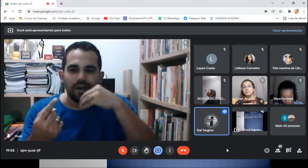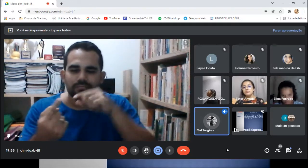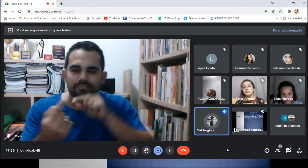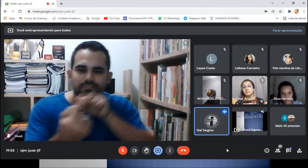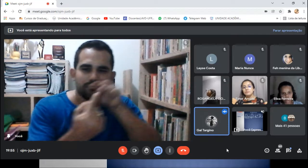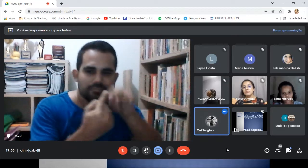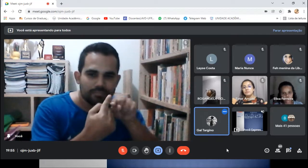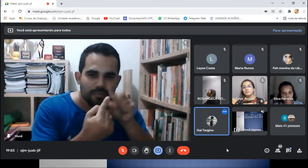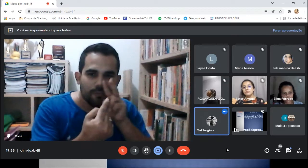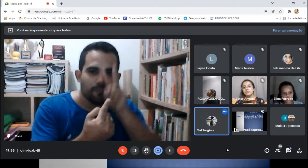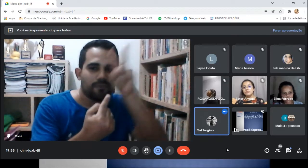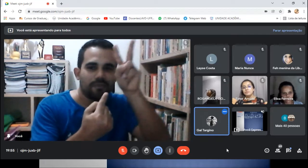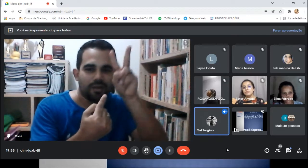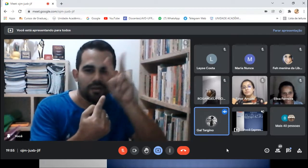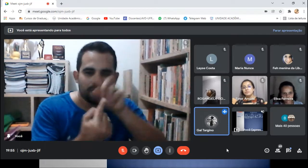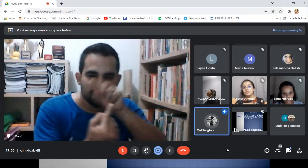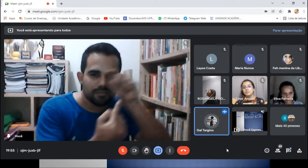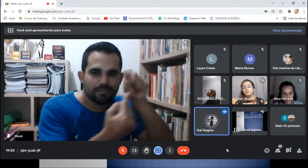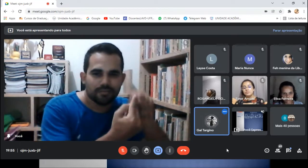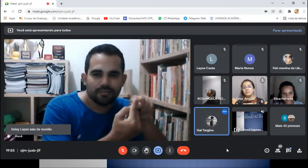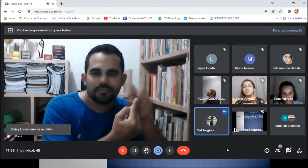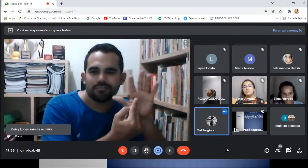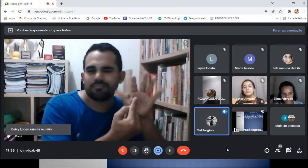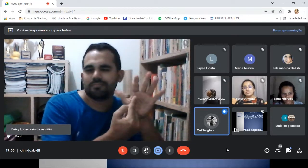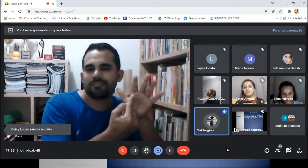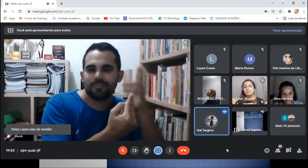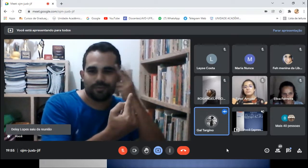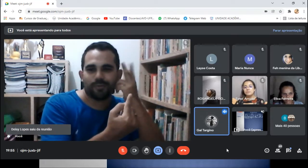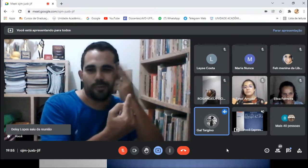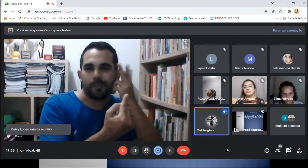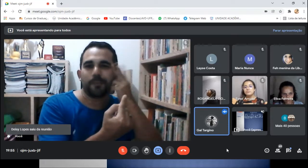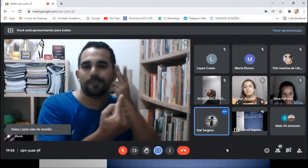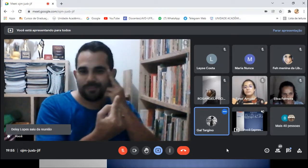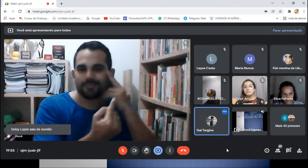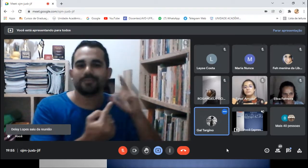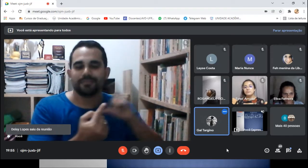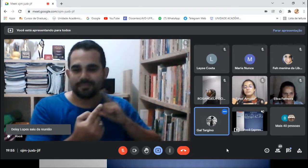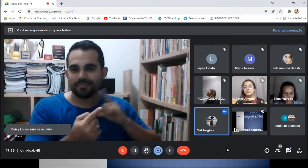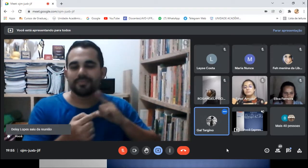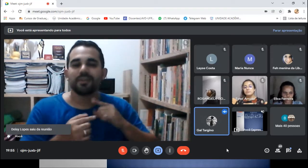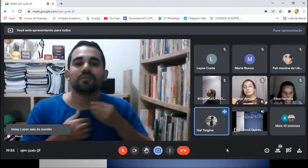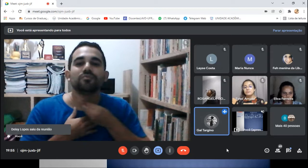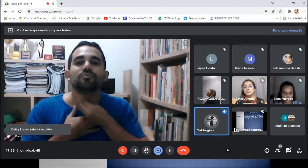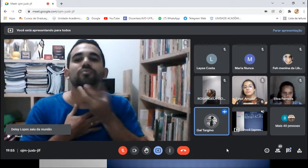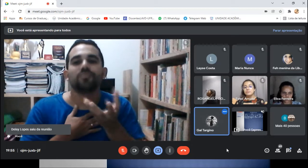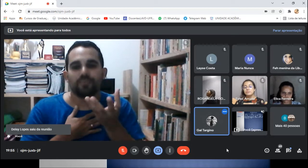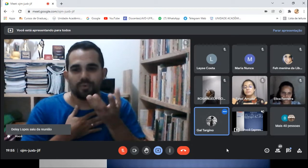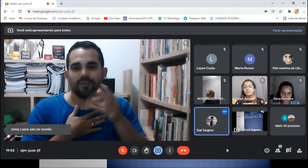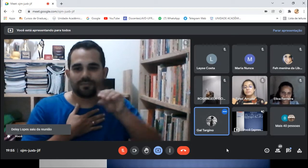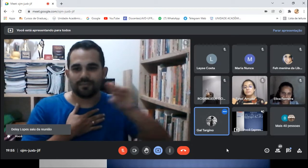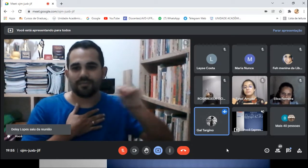audição. Então, esse contato, né? Qual é